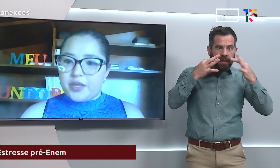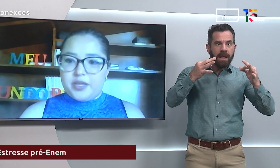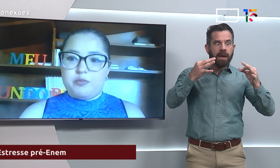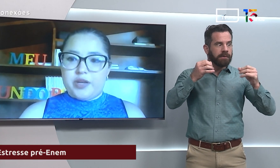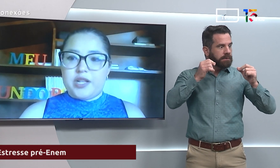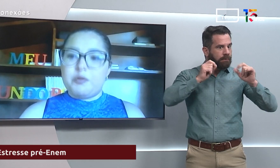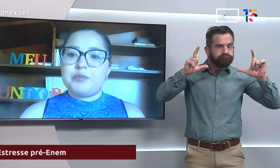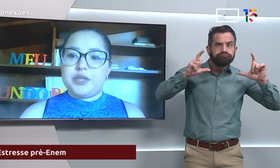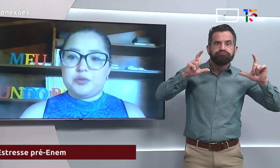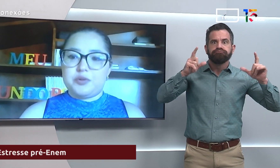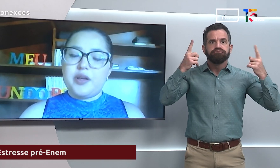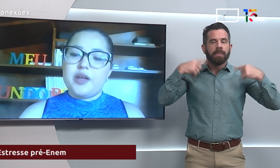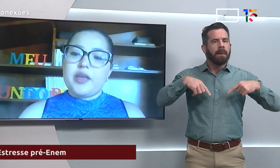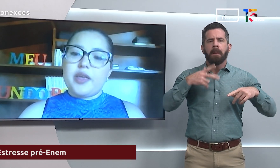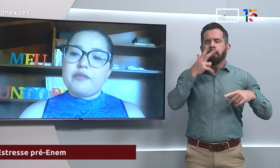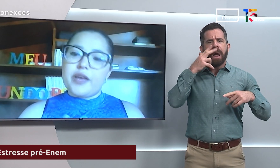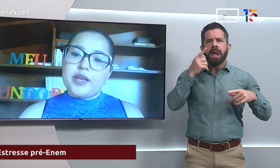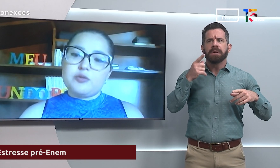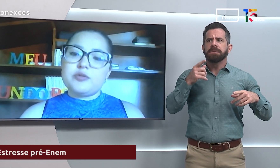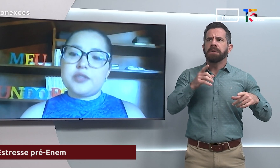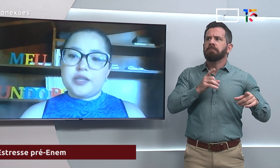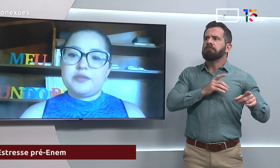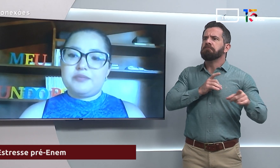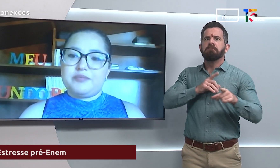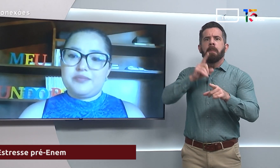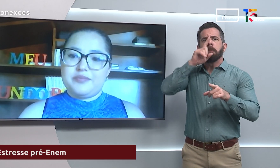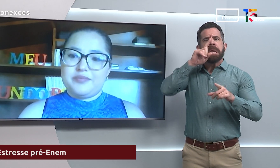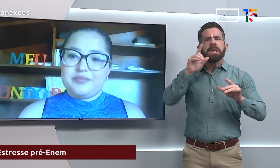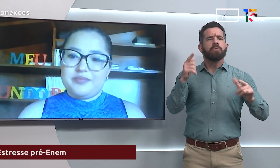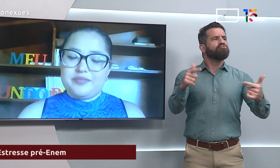tem perigo naquele momento, que aí vai reduzir.